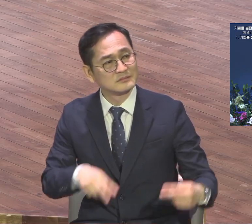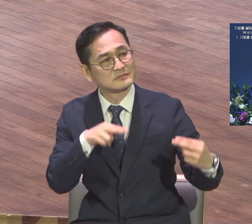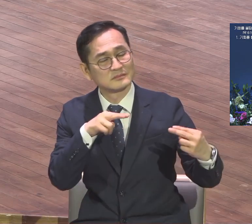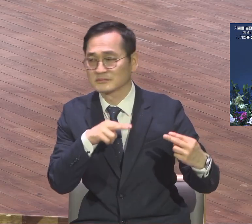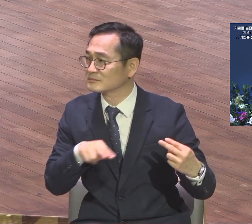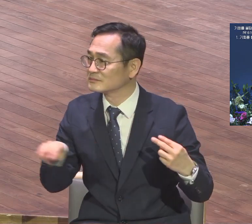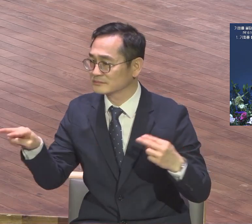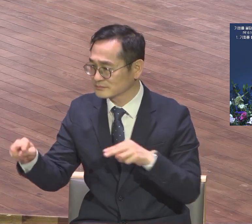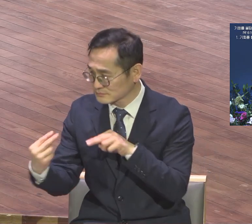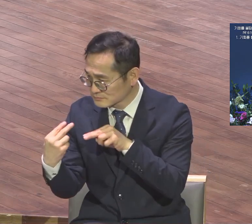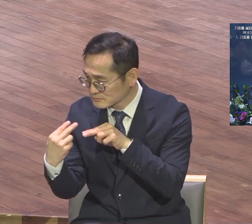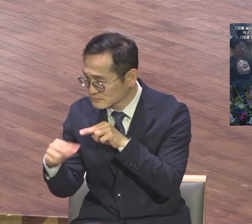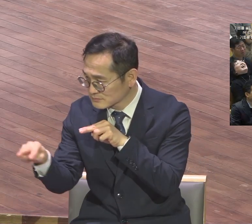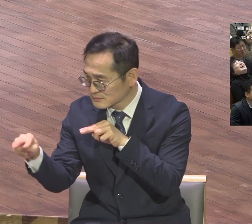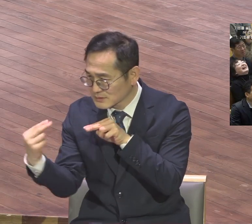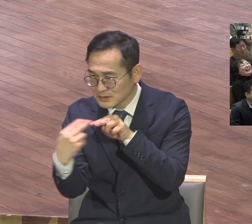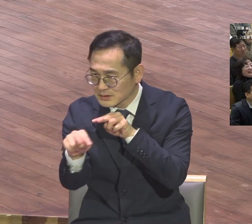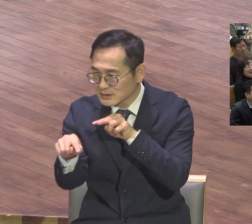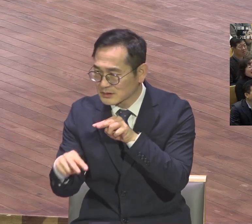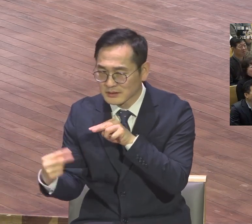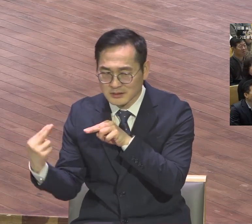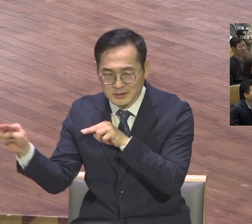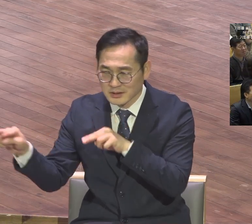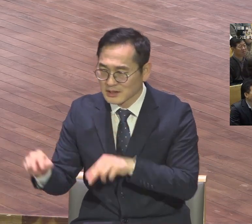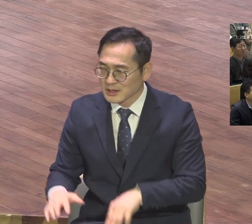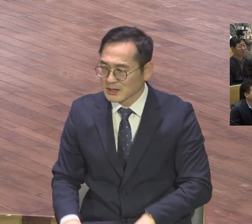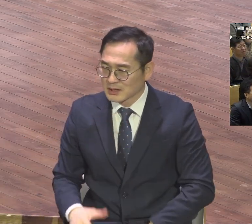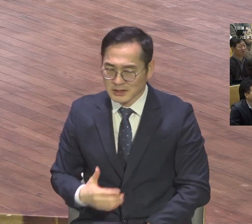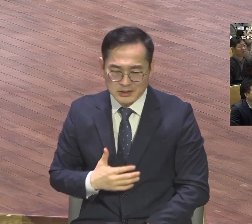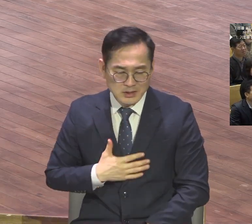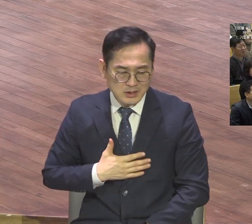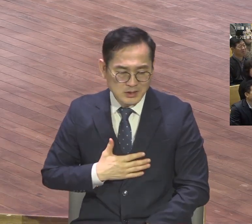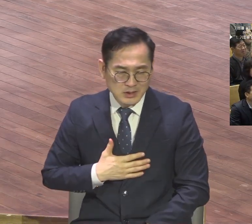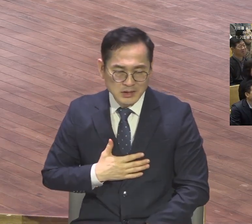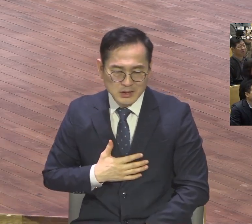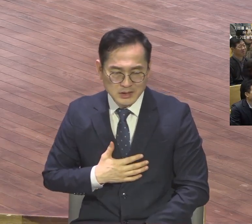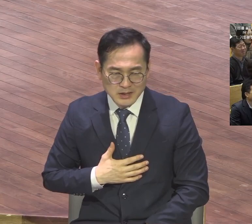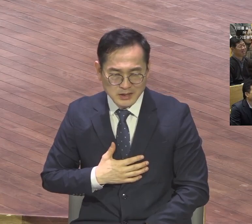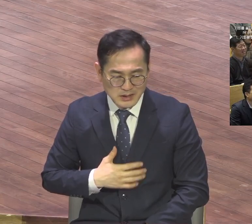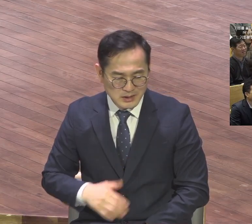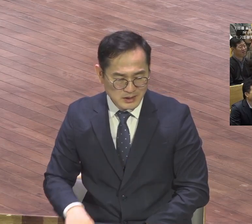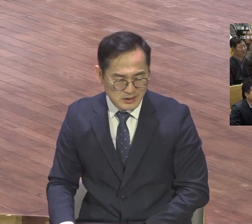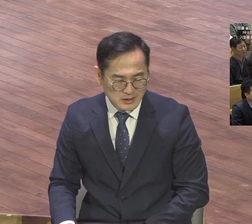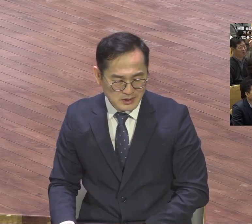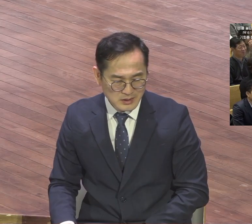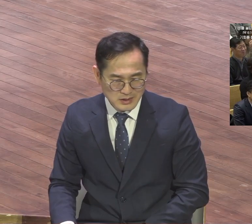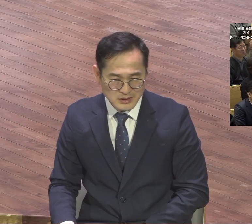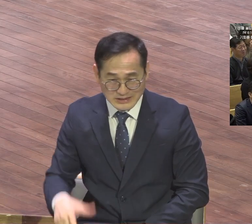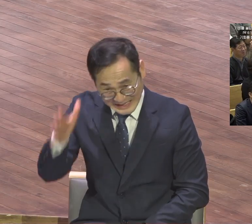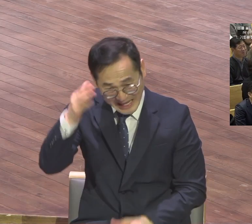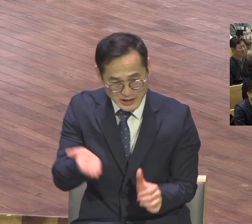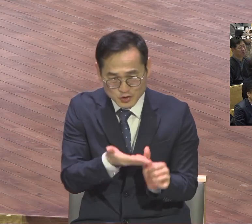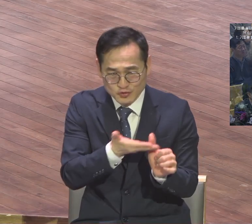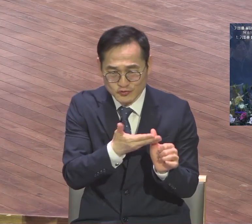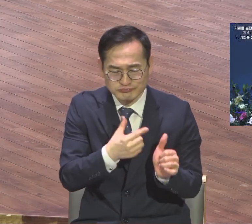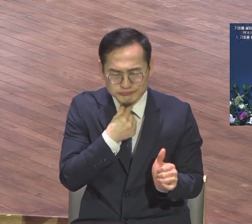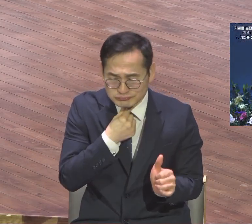그때마다 개를 키워야 되는데 개라도 반겨줘야 되는데 개를 못 키우게 하니까 미치는 거지.